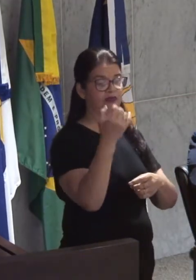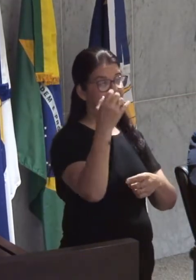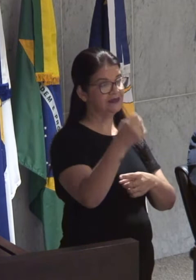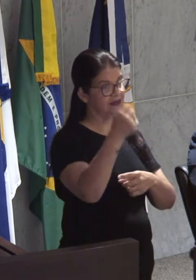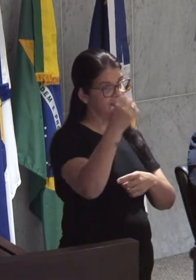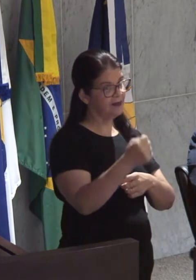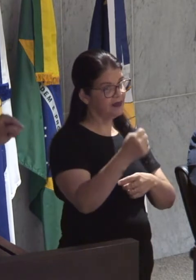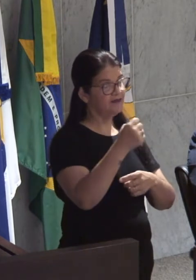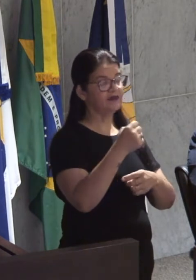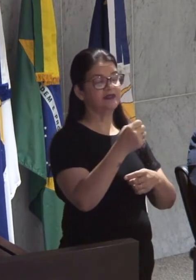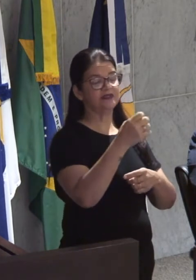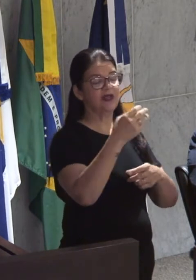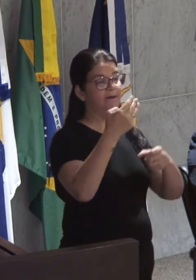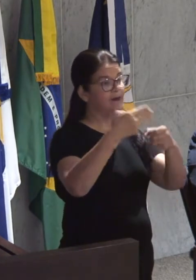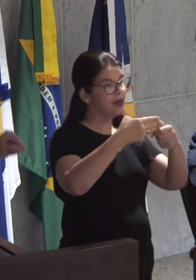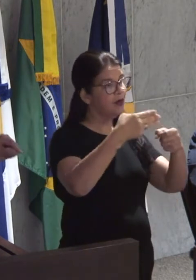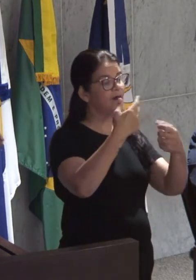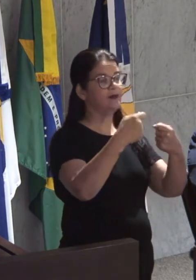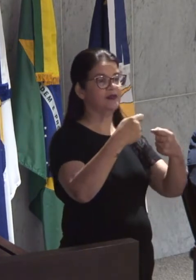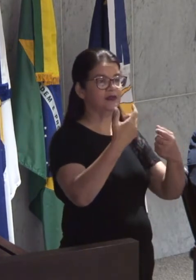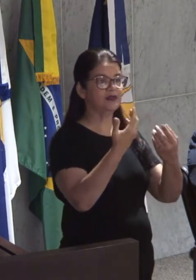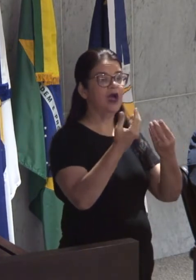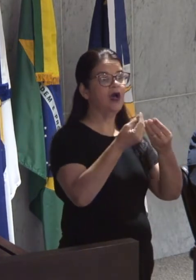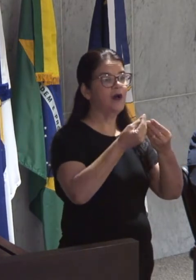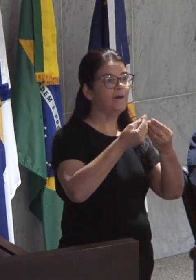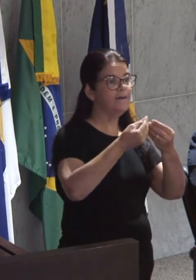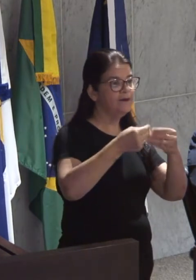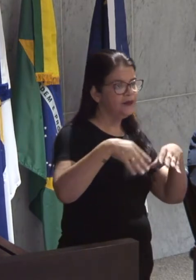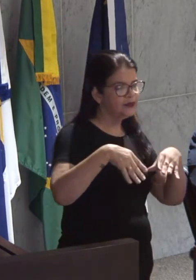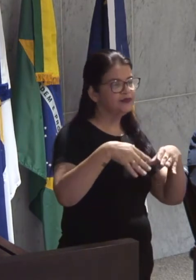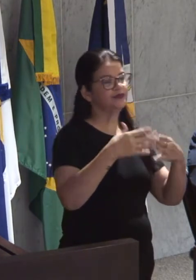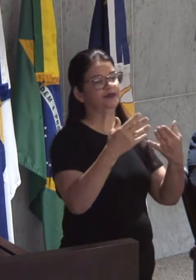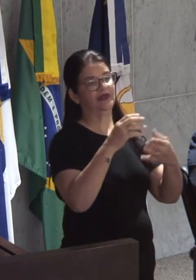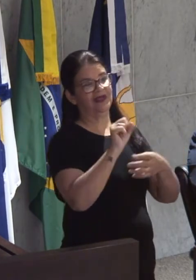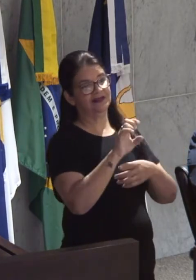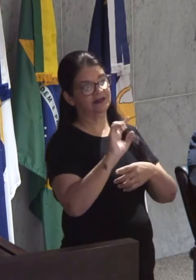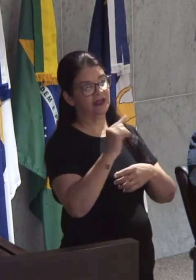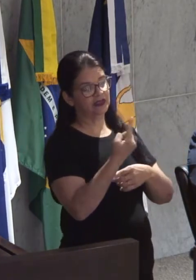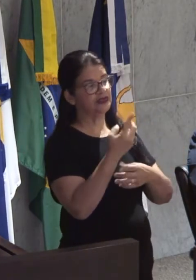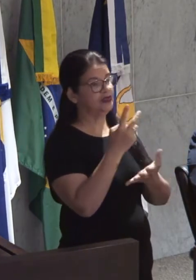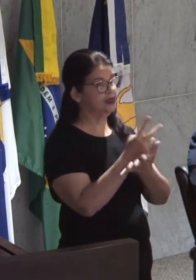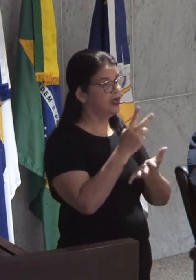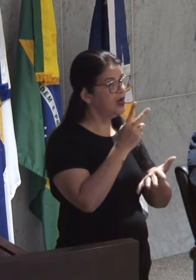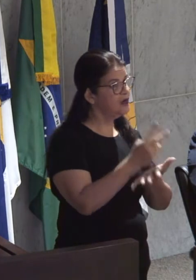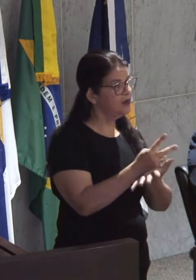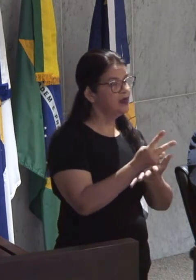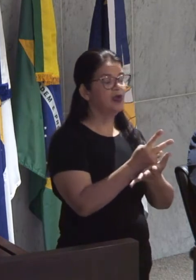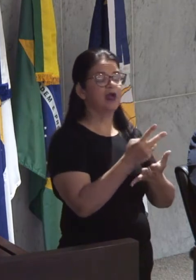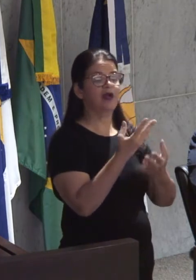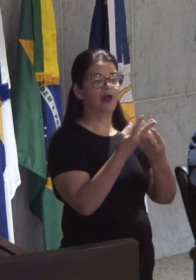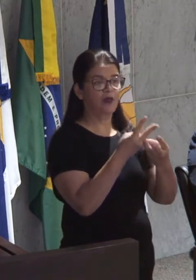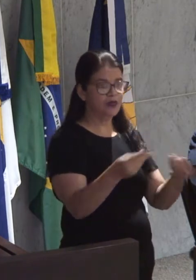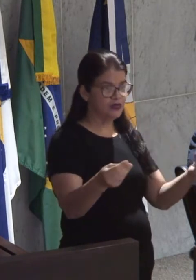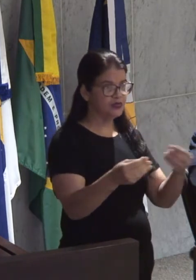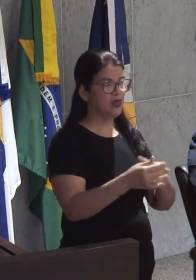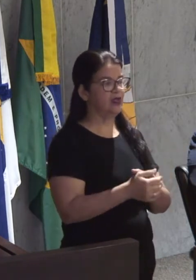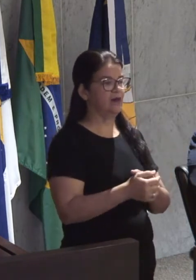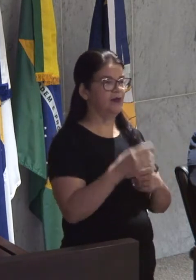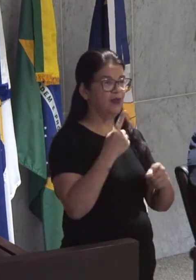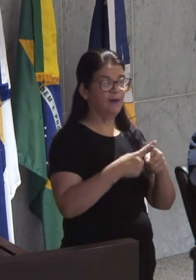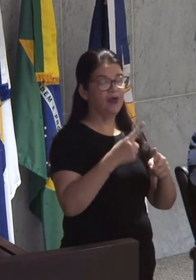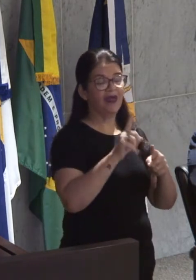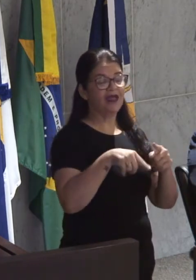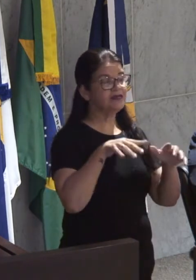Previdência para aquele município, o impacto que isso vai ter caso a gente continue com esse sucateamento. Porque